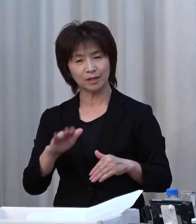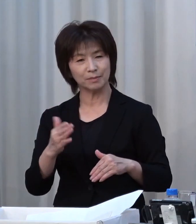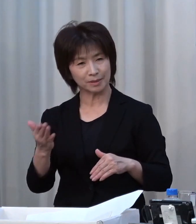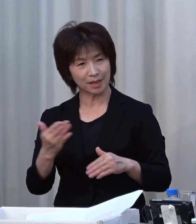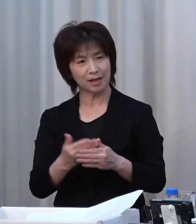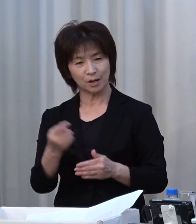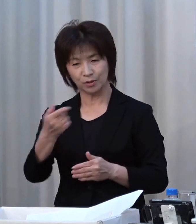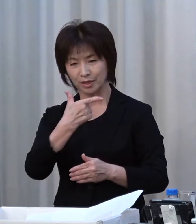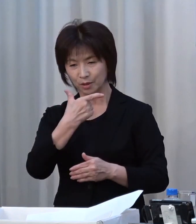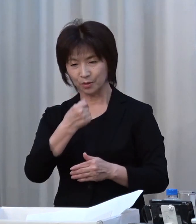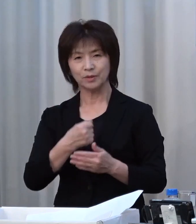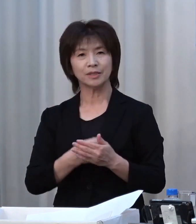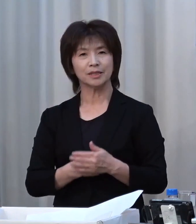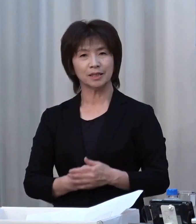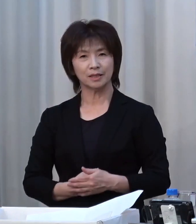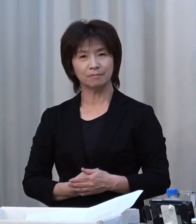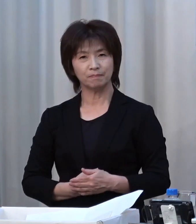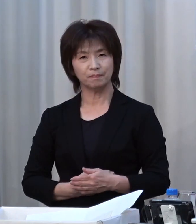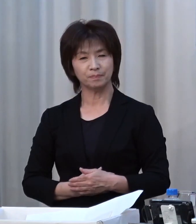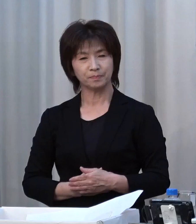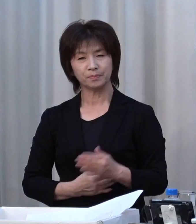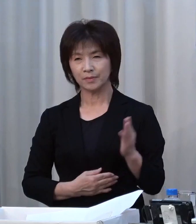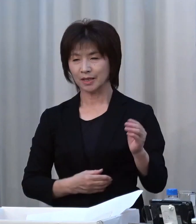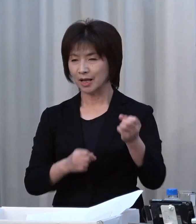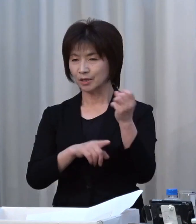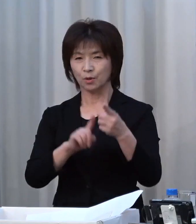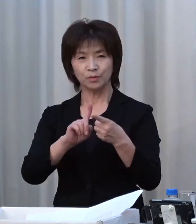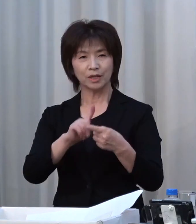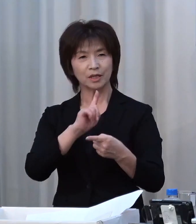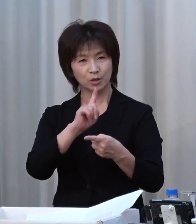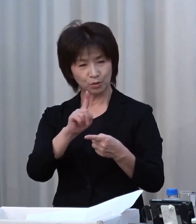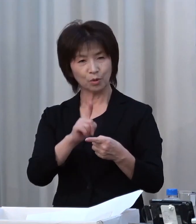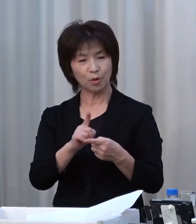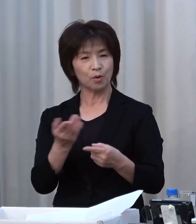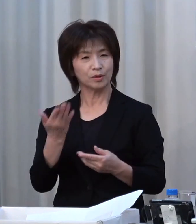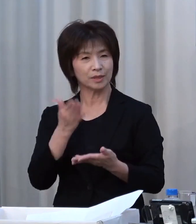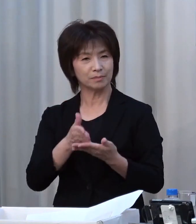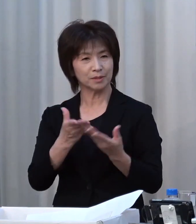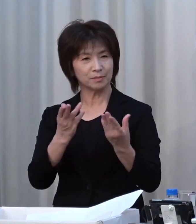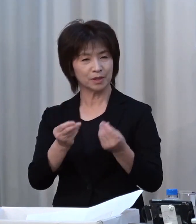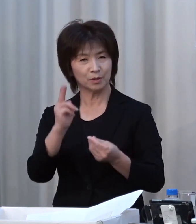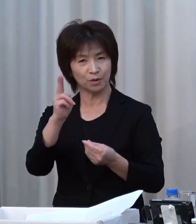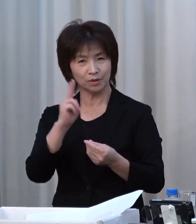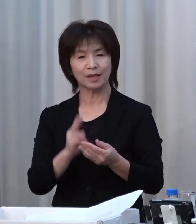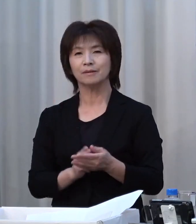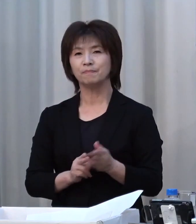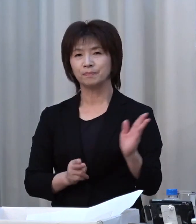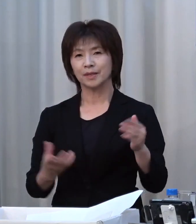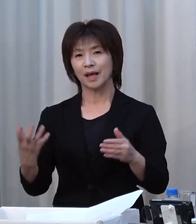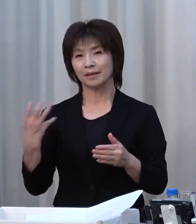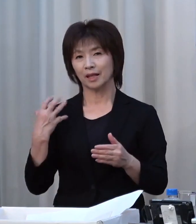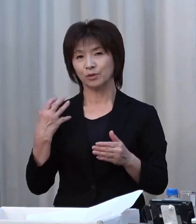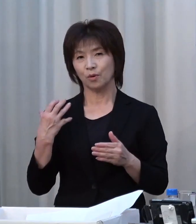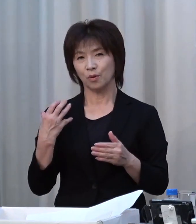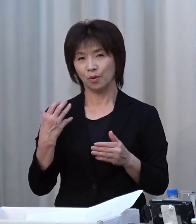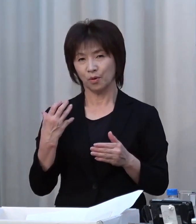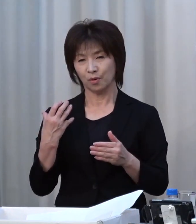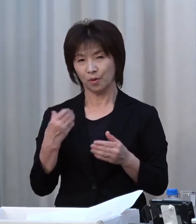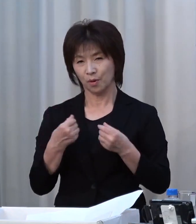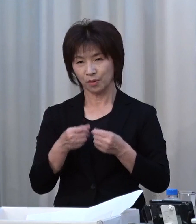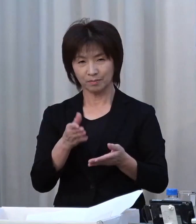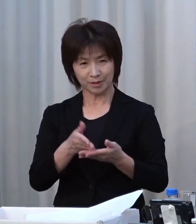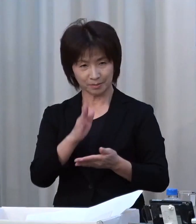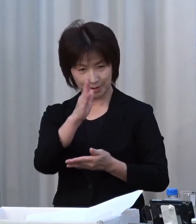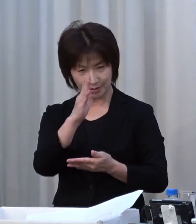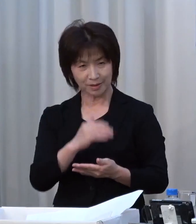詳しく教えていただければと思います。 基本的にはね、先ほど言ったことでございますが、はい、担当部局、じゃあ細かく説